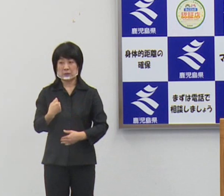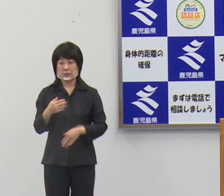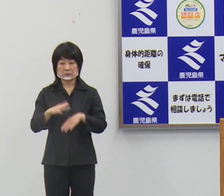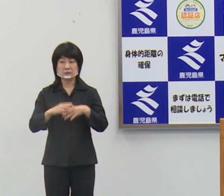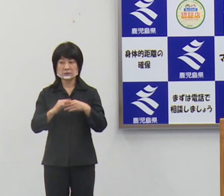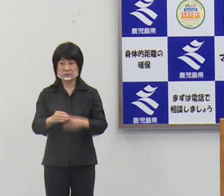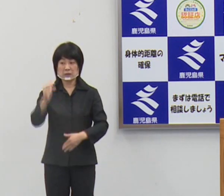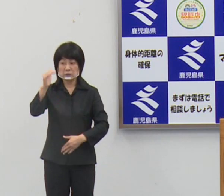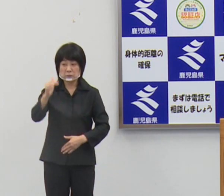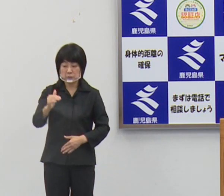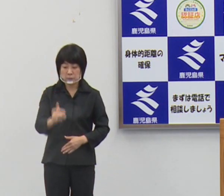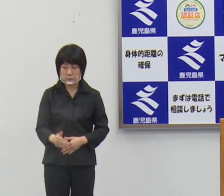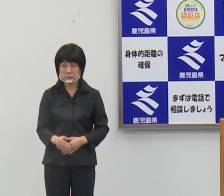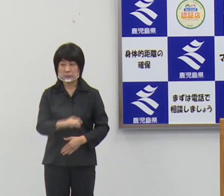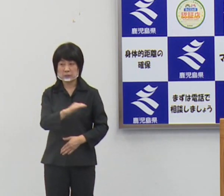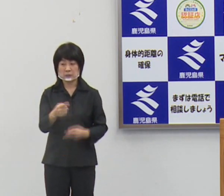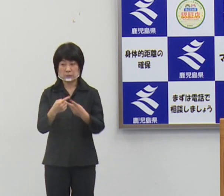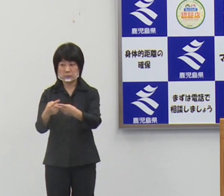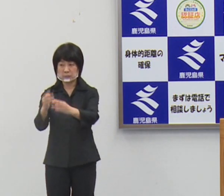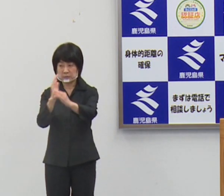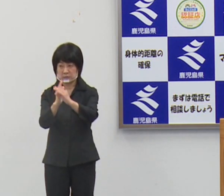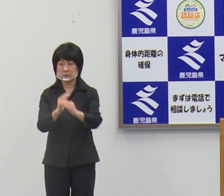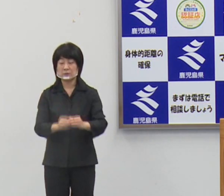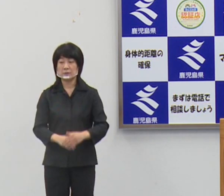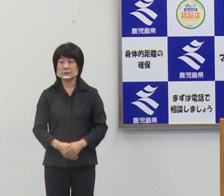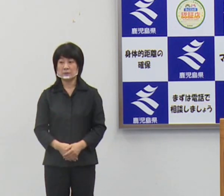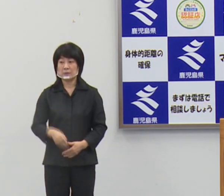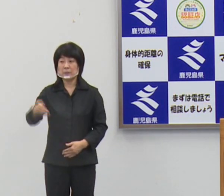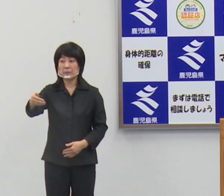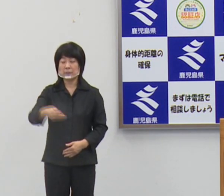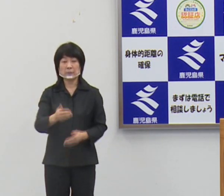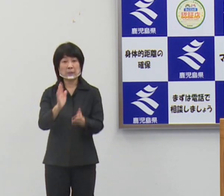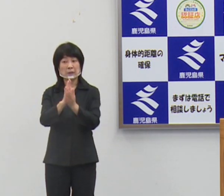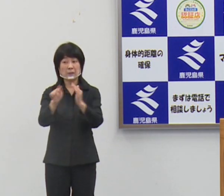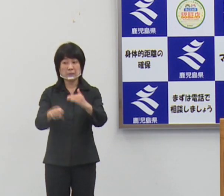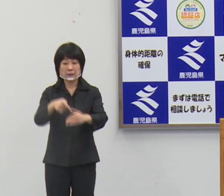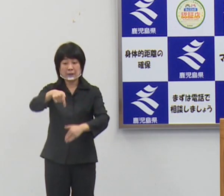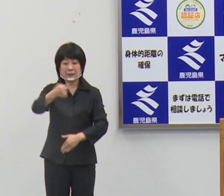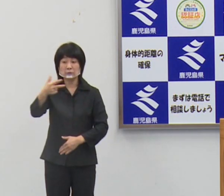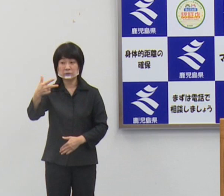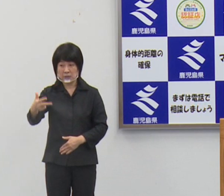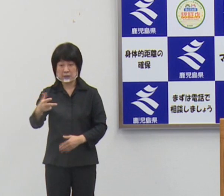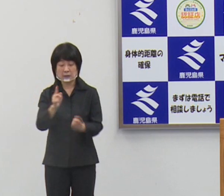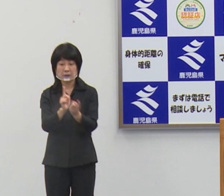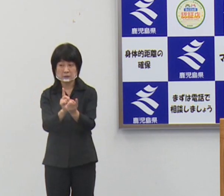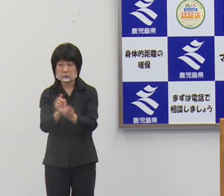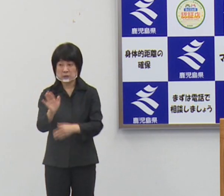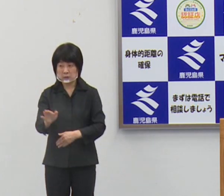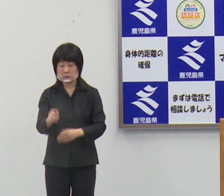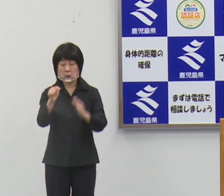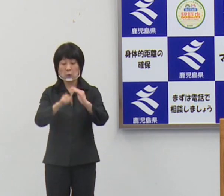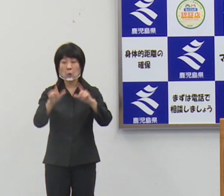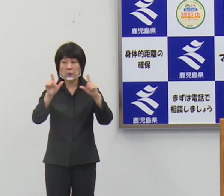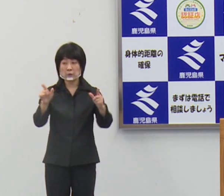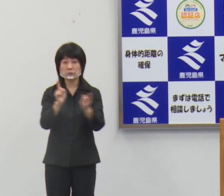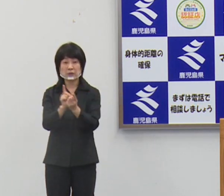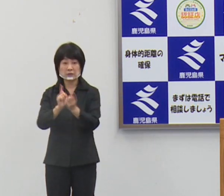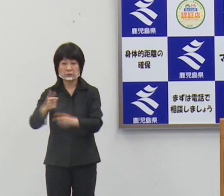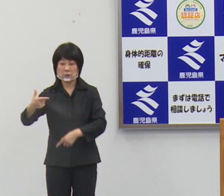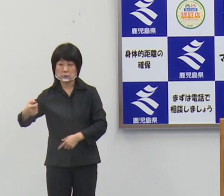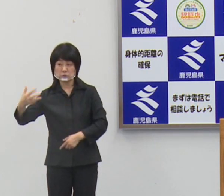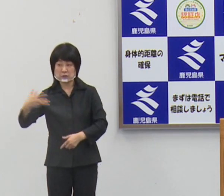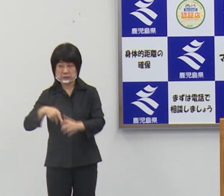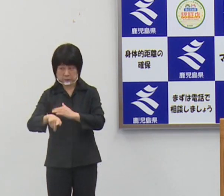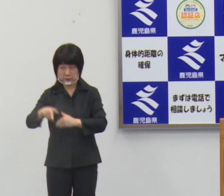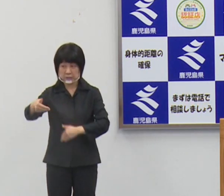で順次しているというところです。 県内では107箇所が対象ですけれども、その公表の対象になるのは68箇